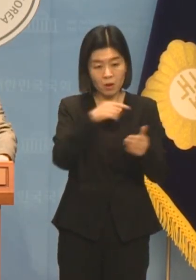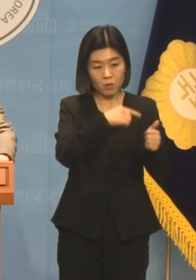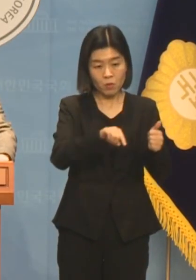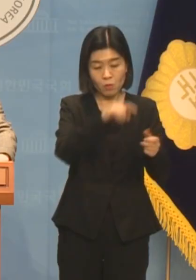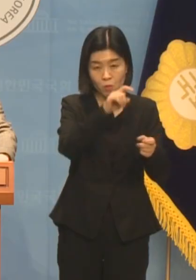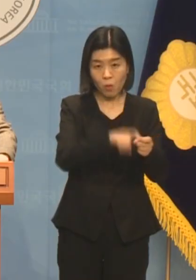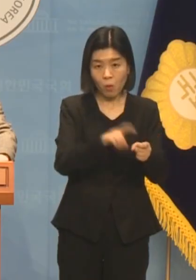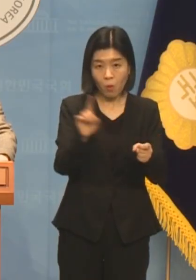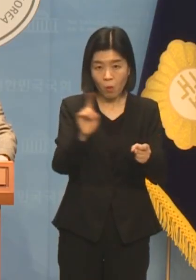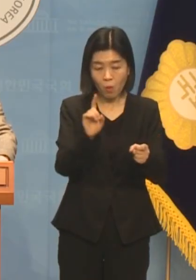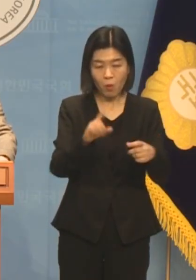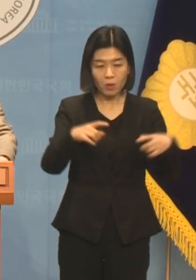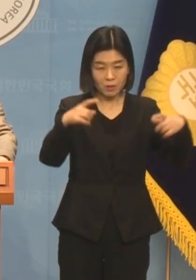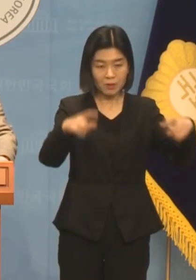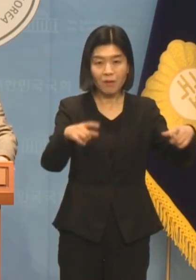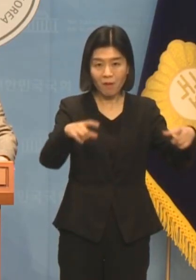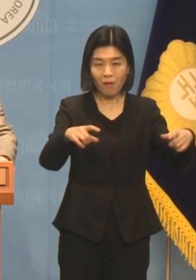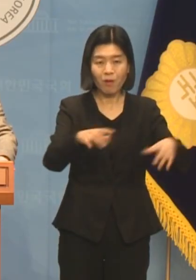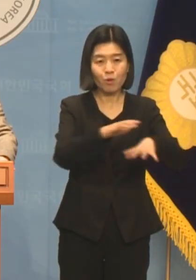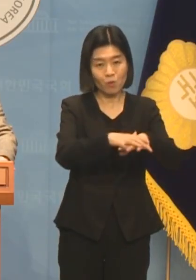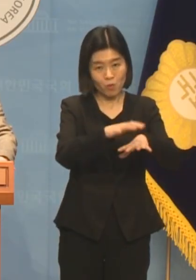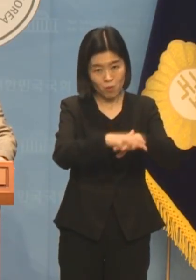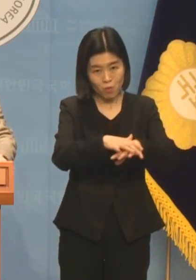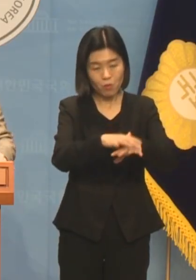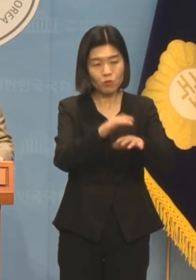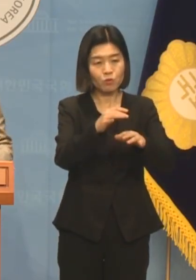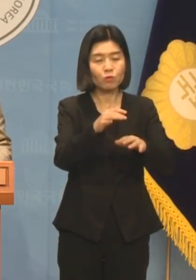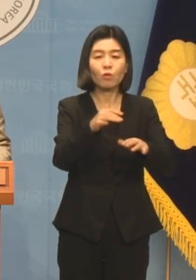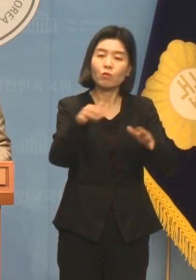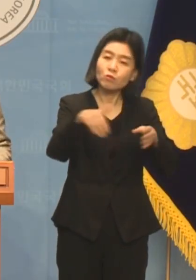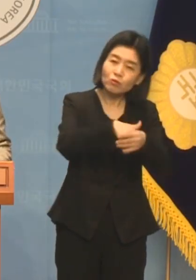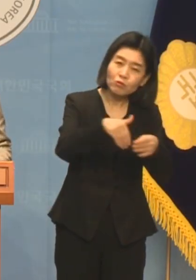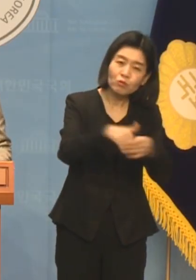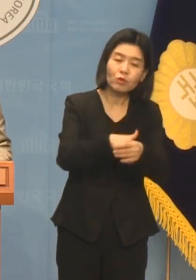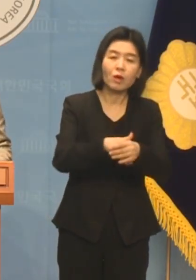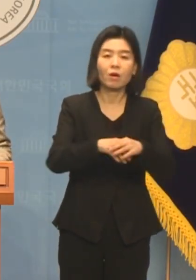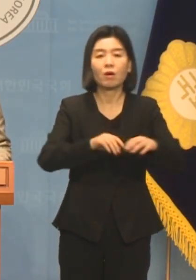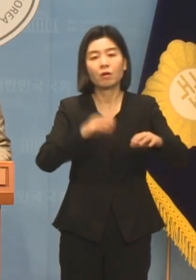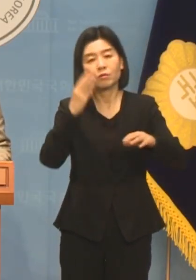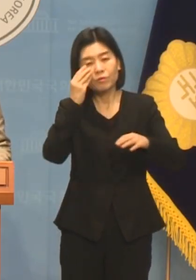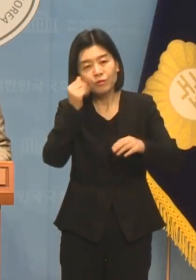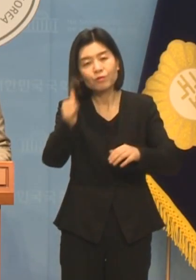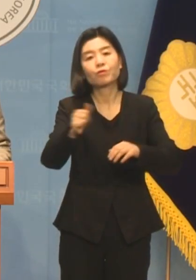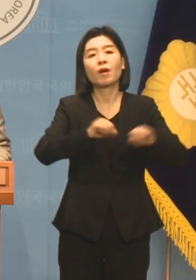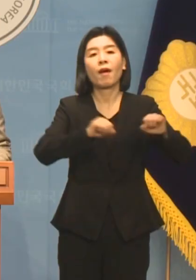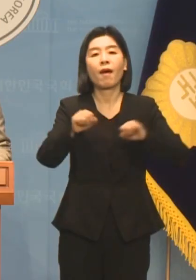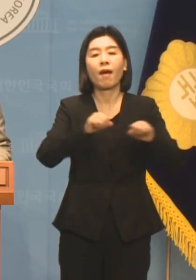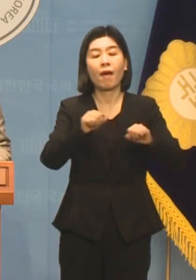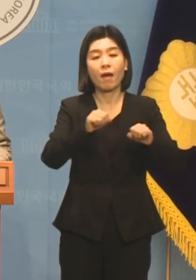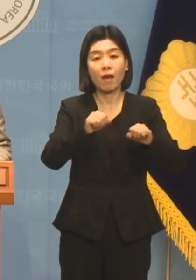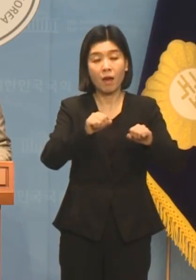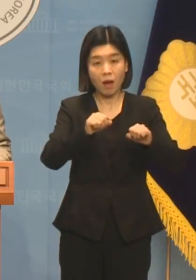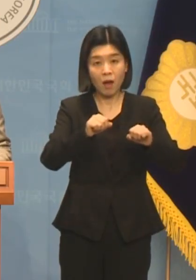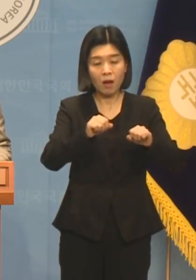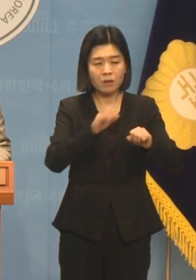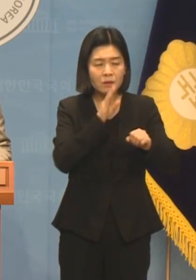목적에는 지역사회 농촌 문화 활성화 방안 연구와 같이 그럴듯하게 되어 있습니다만은 실제 결과 보고서를